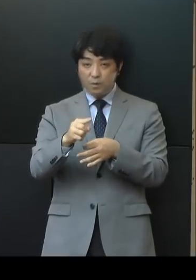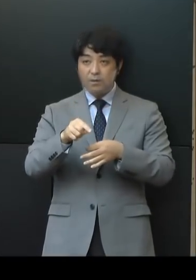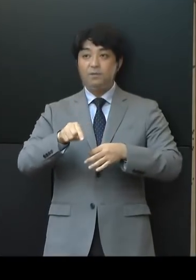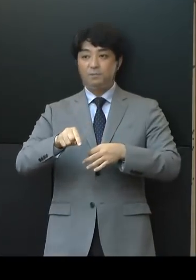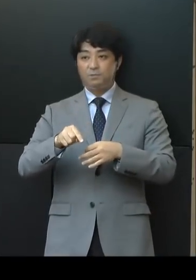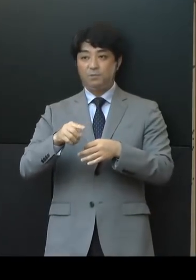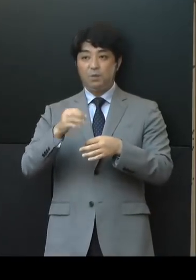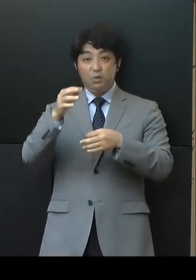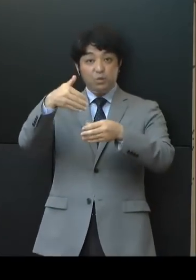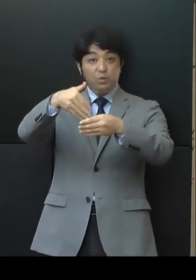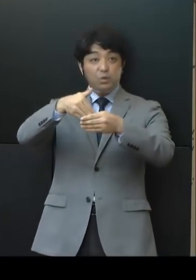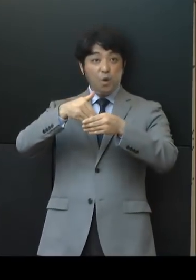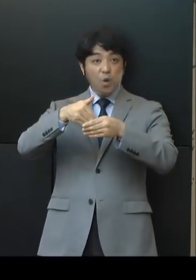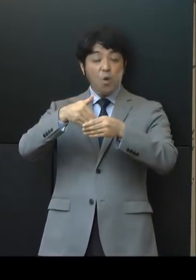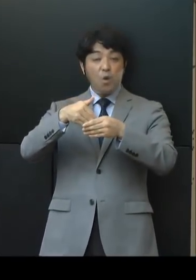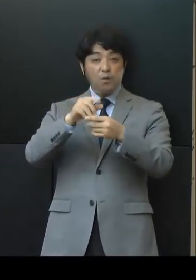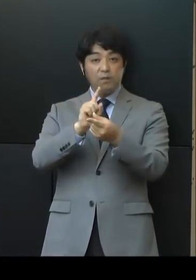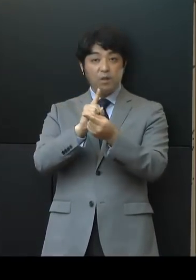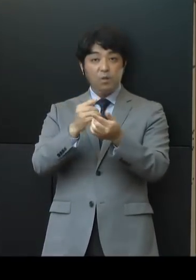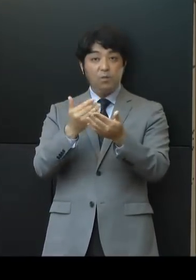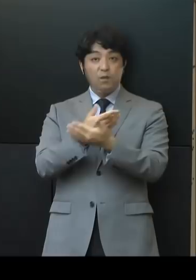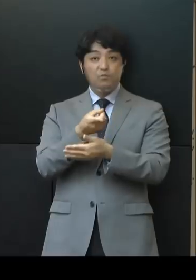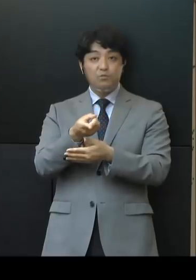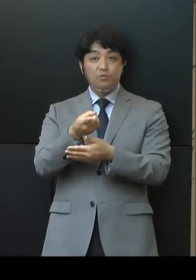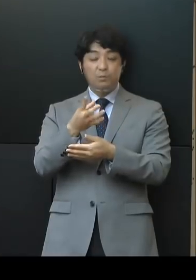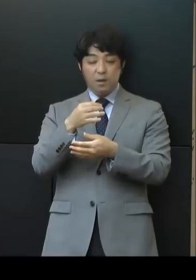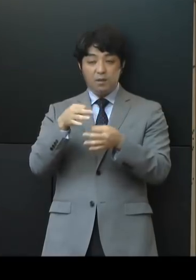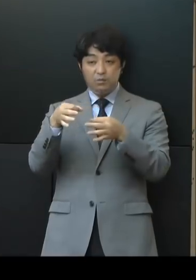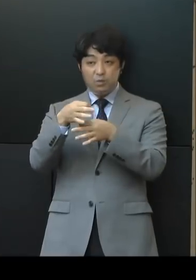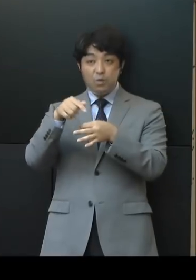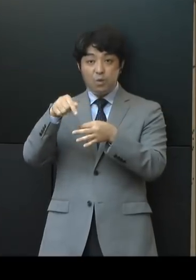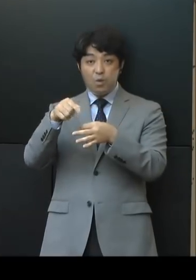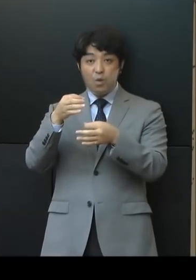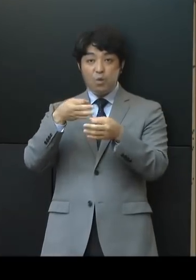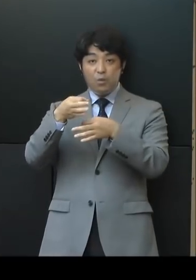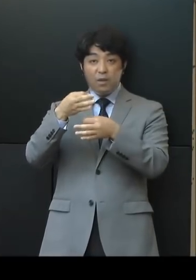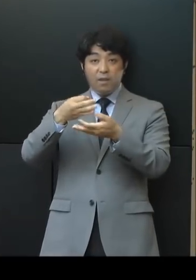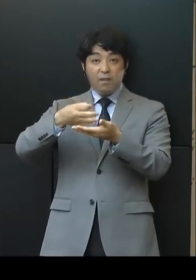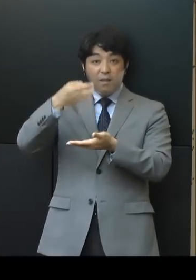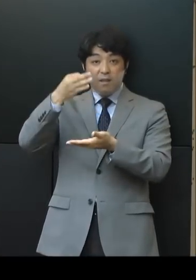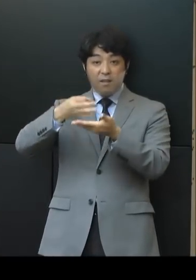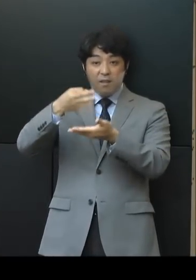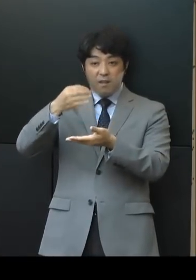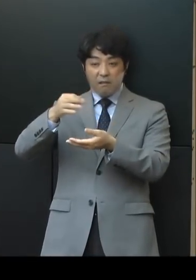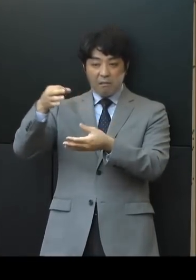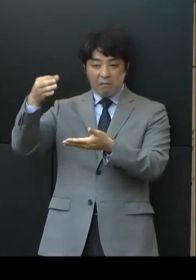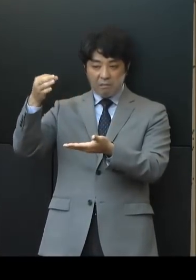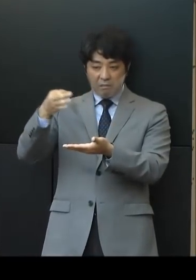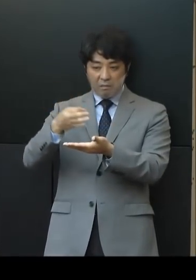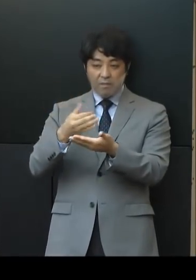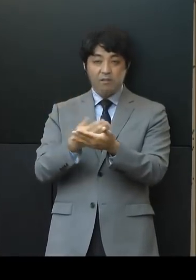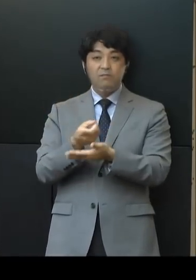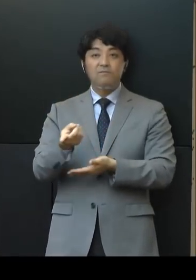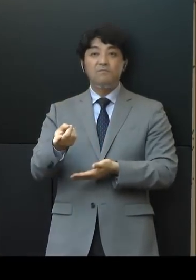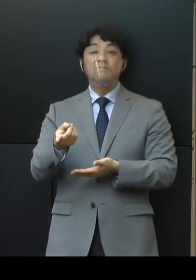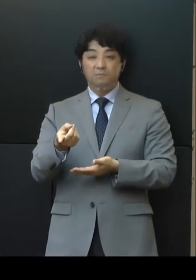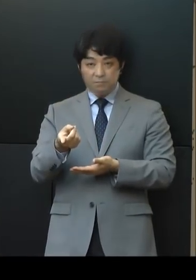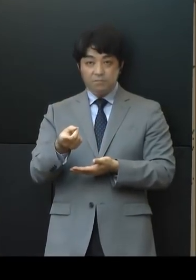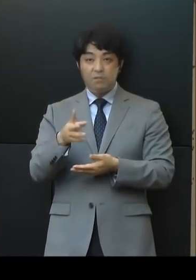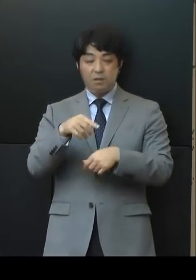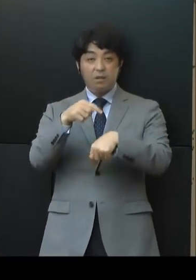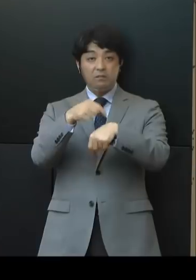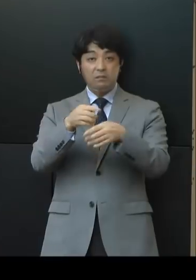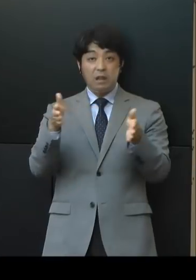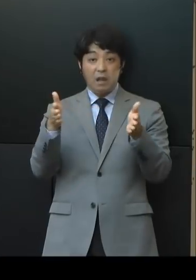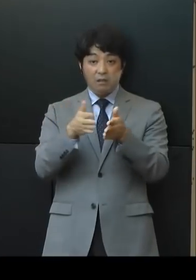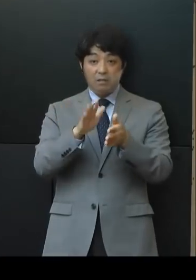休業要請の対象とならない事業者、その中の飲食業、これは売上が減少しているということを考えておりまして、特にその時短があったか